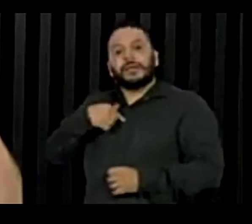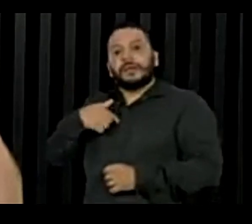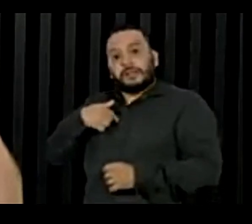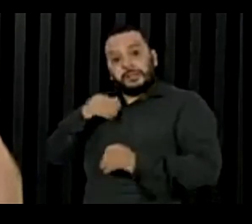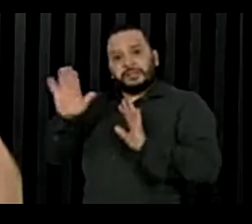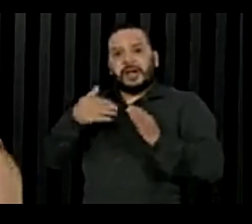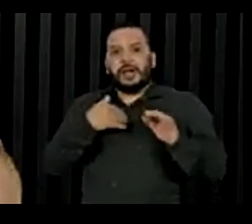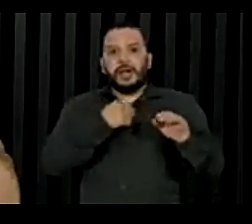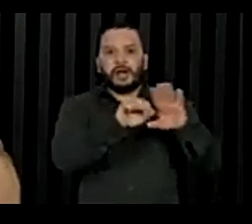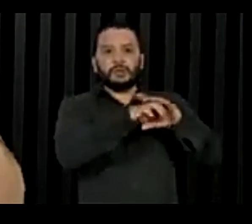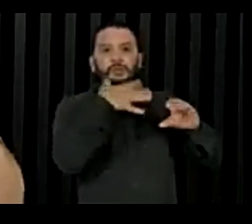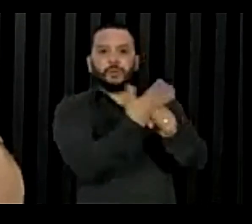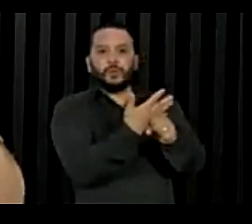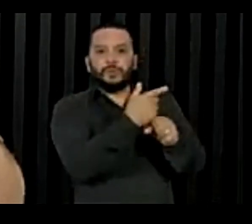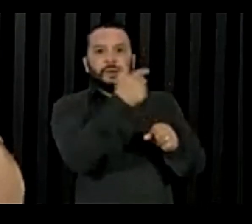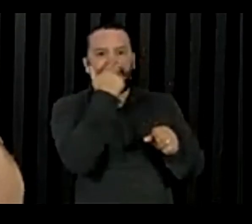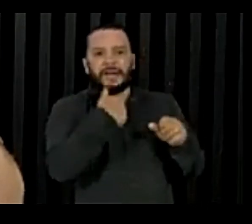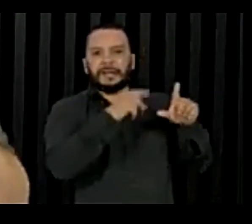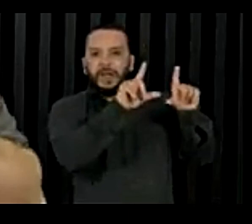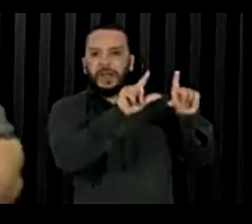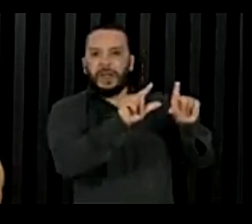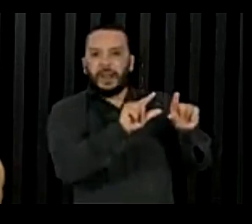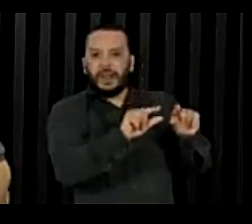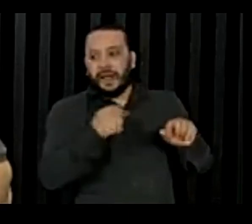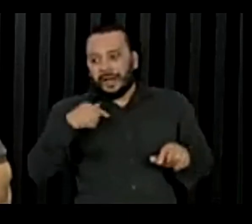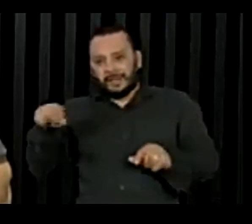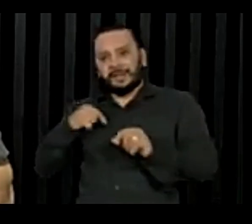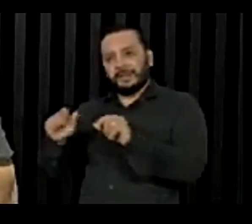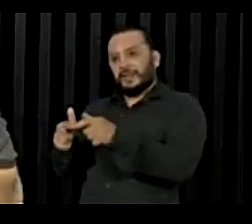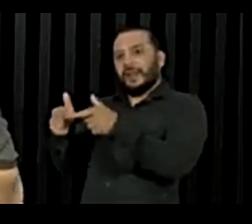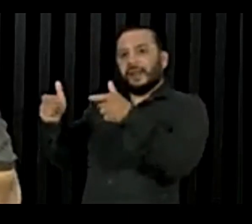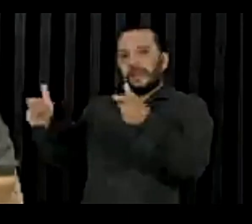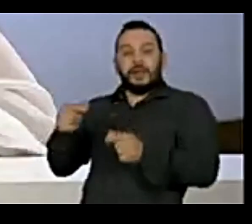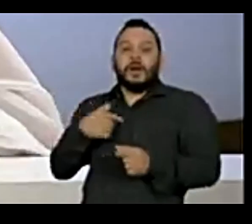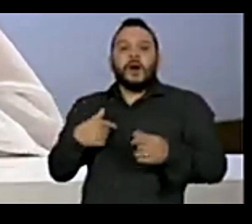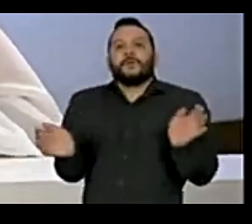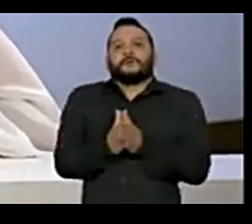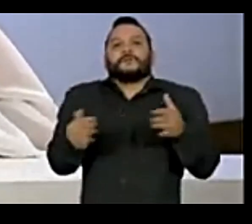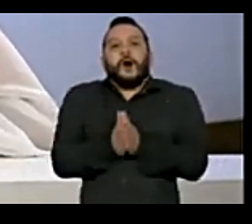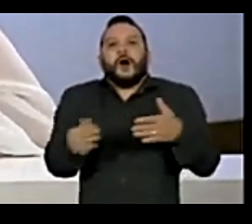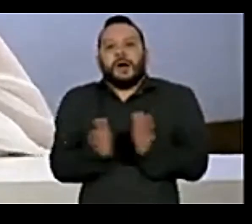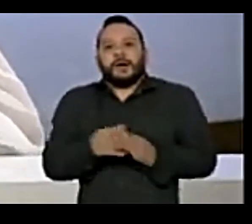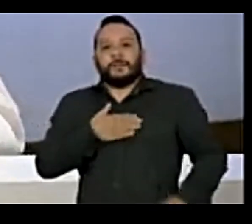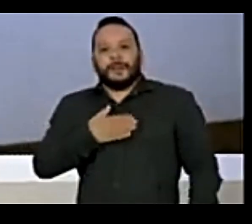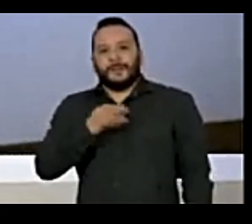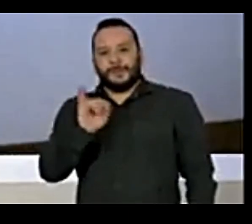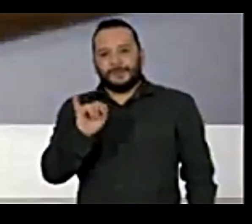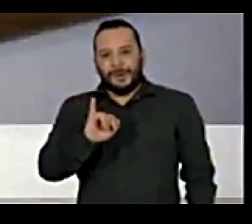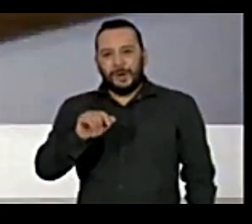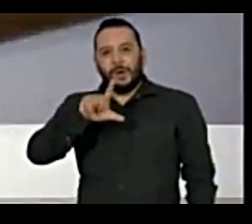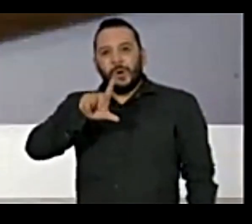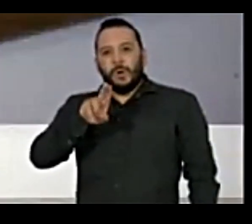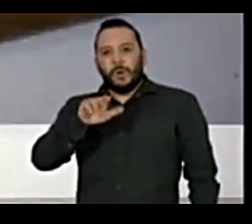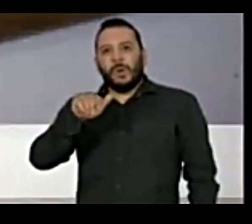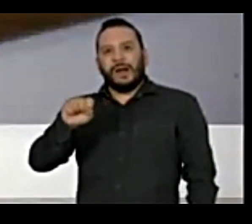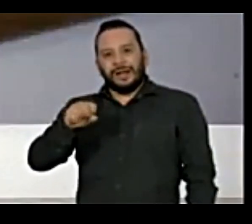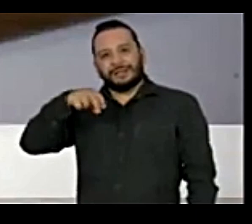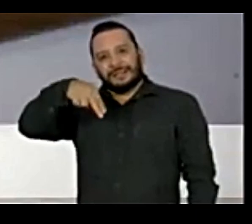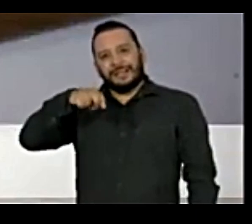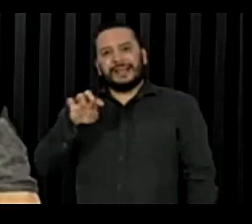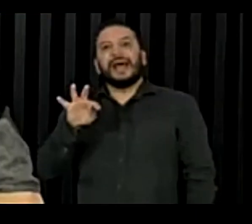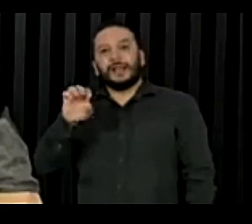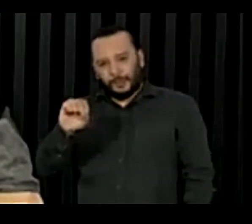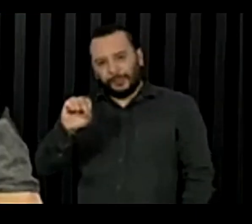no YouTube. E por isso essa possível infantilização. Foca era o meu irmão, só para deixar claro. O Lucas Neto, ele parte para esse caminho